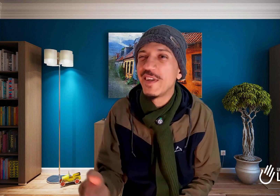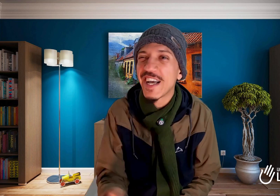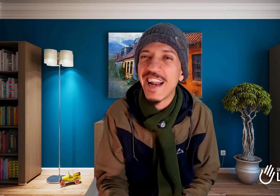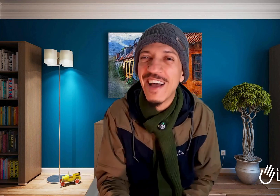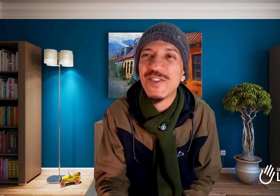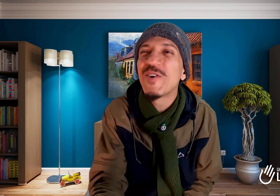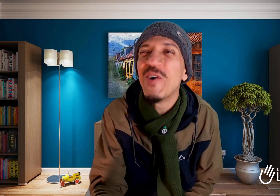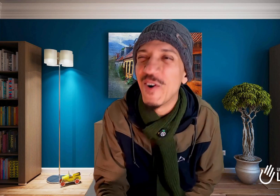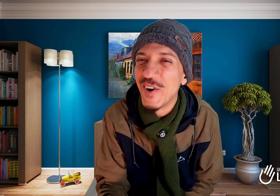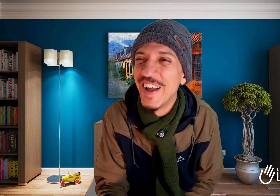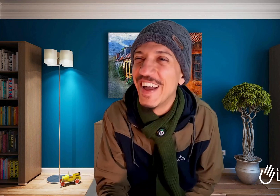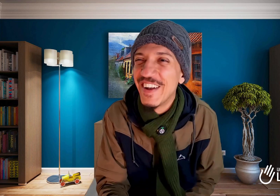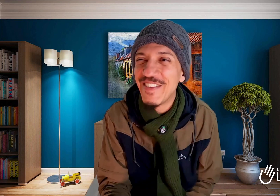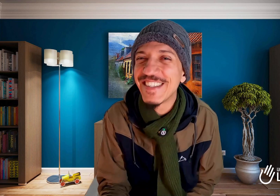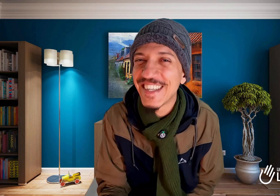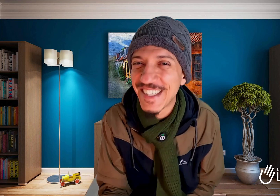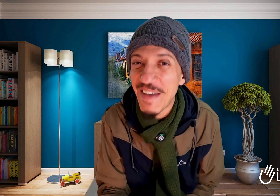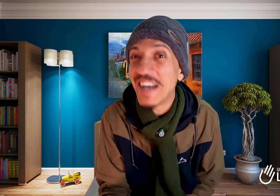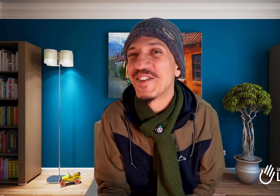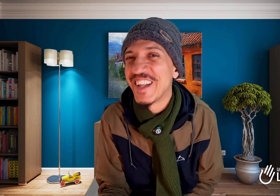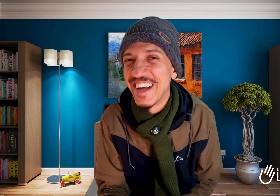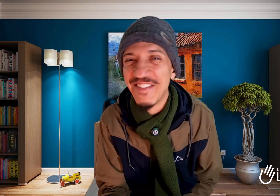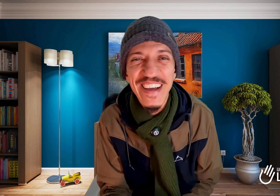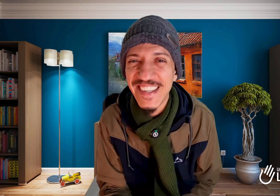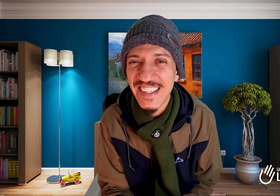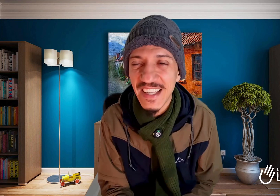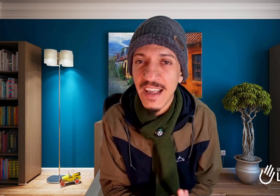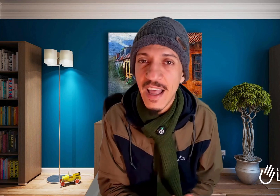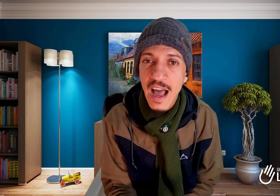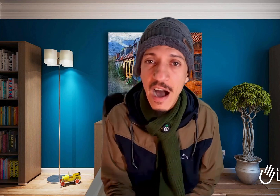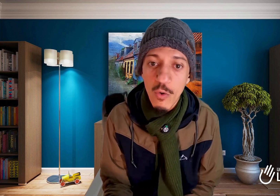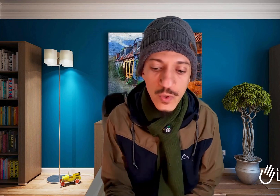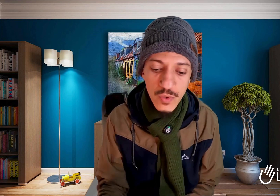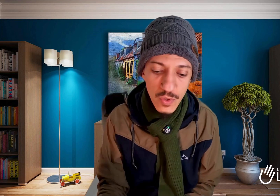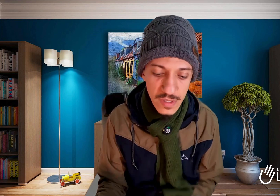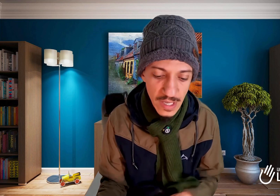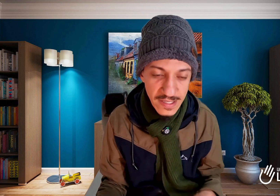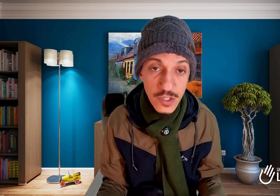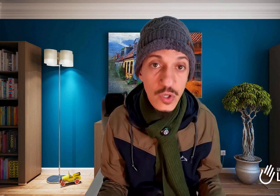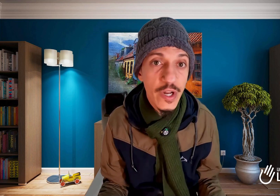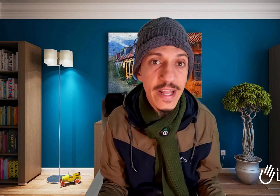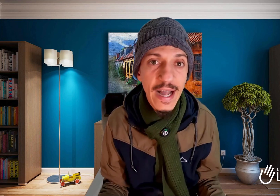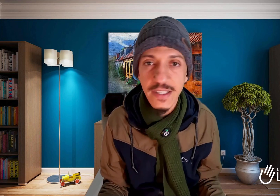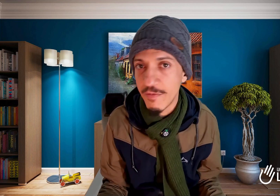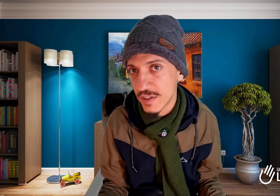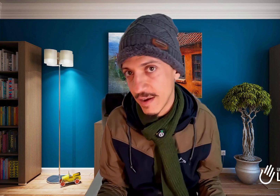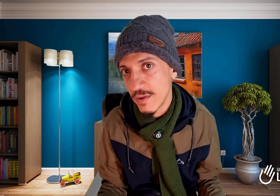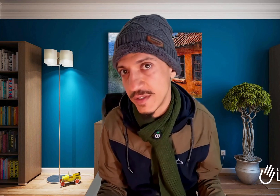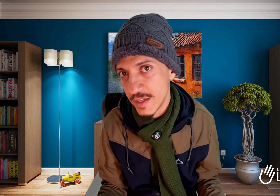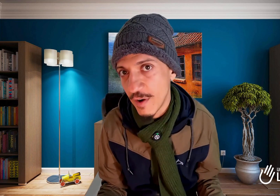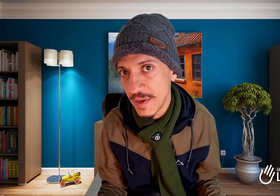lá, socorro, não vai ser assim, me ajuda, não vai ser assim. Alguns surdos, essa sonoridade da voz vai acontecer de forma